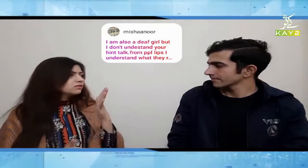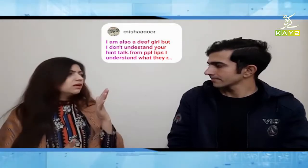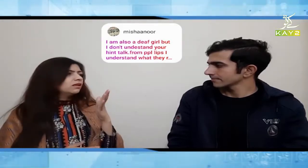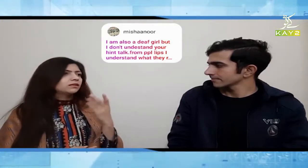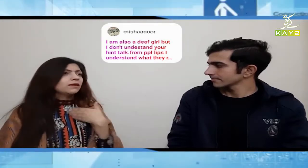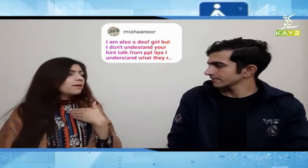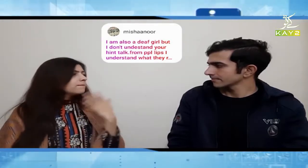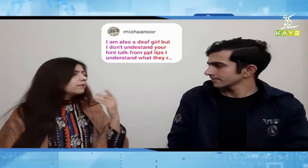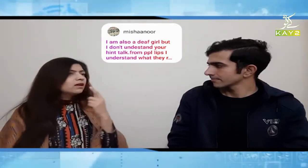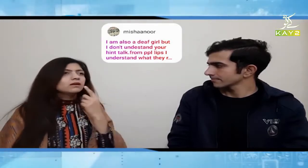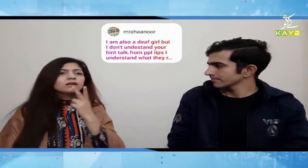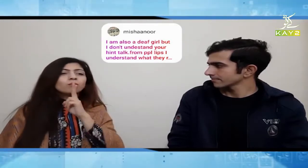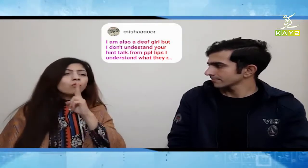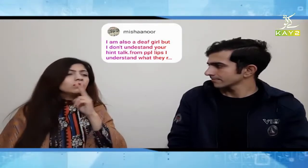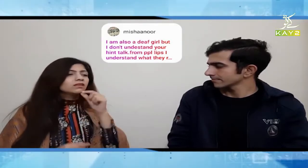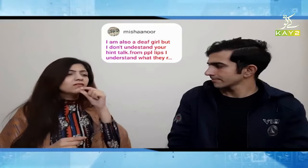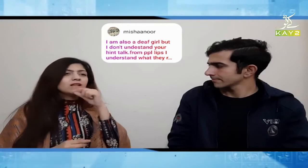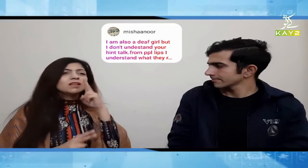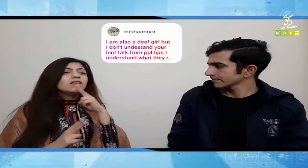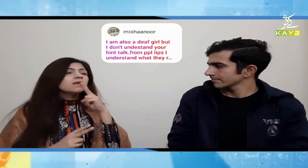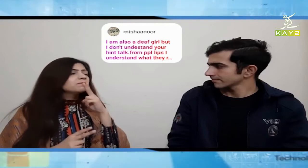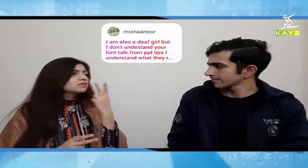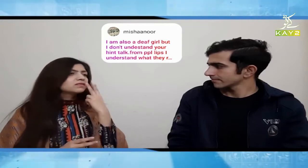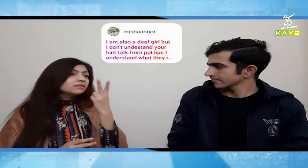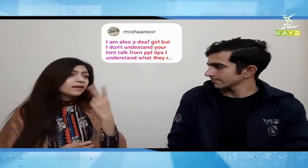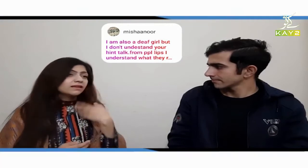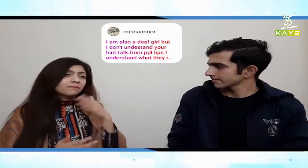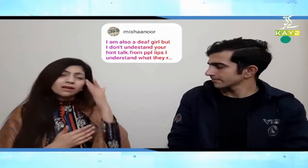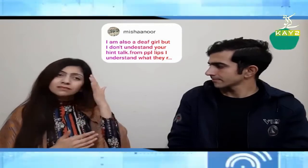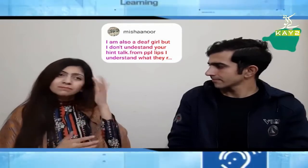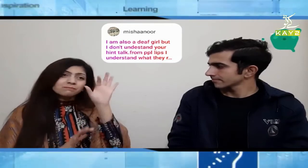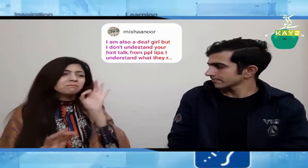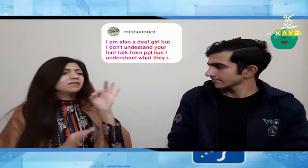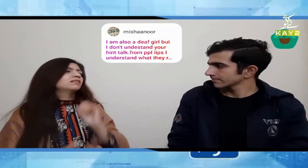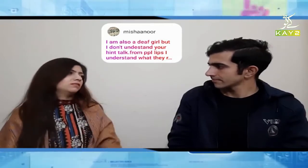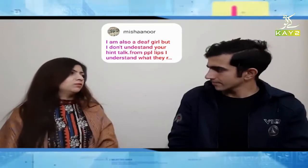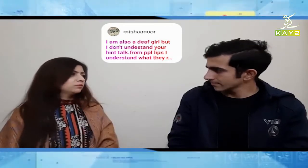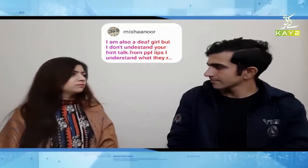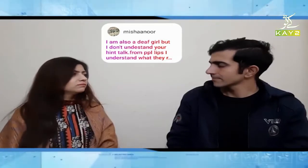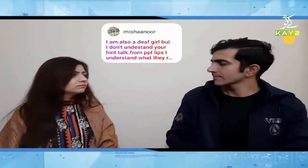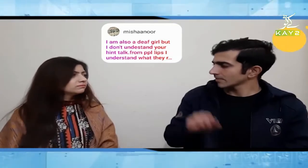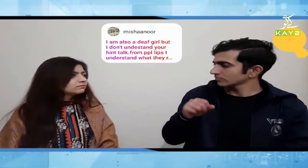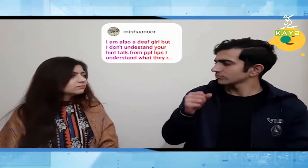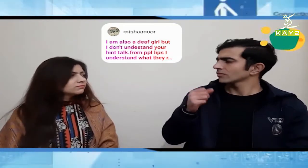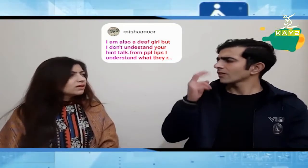समझ नहीं आते, मैं बोलते हुए लिप्स देख के मैं पिक करती हूँ।